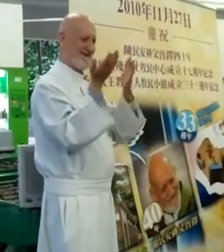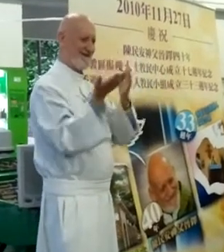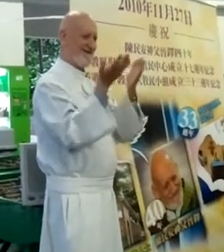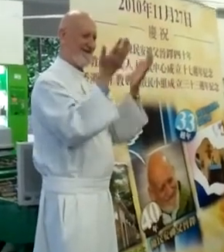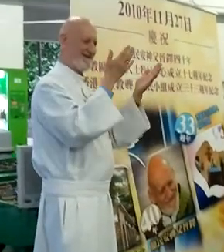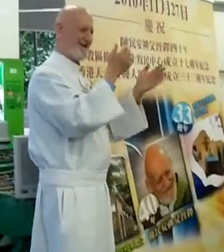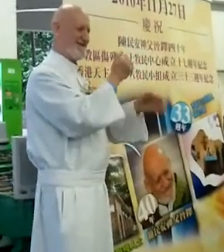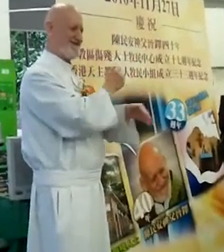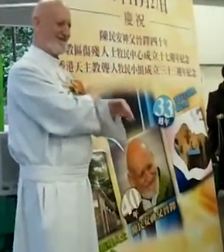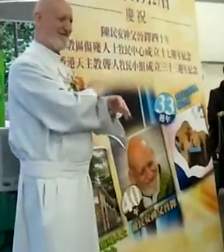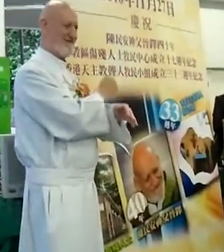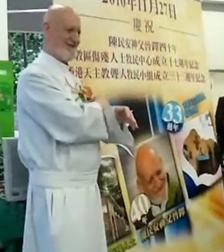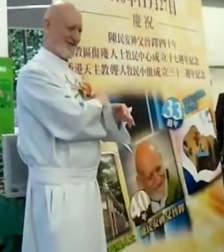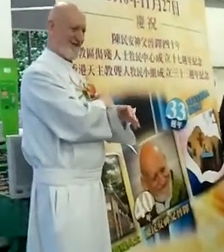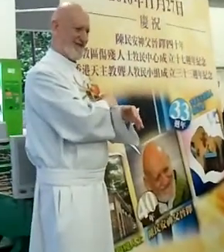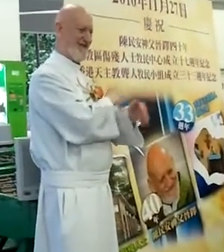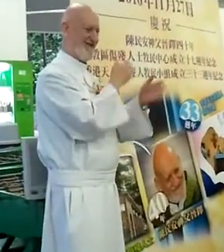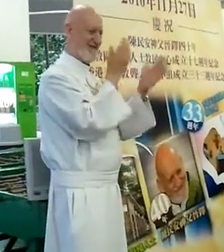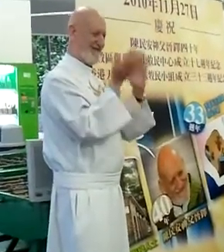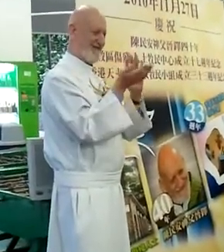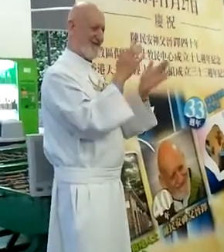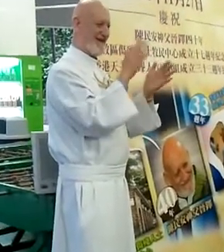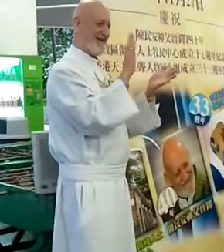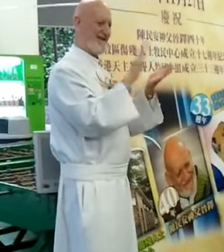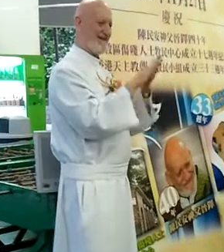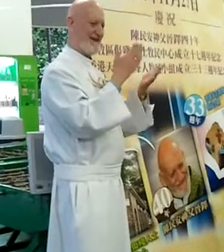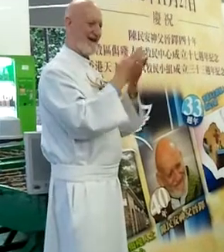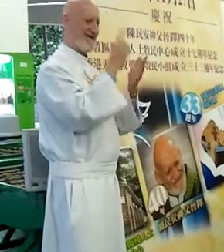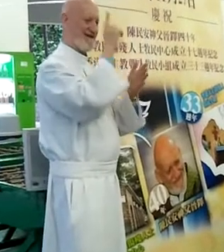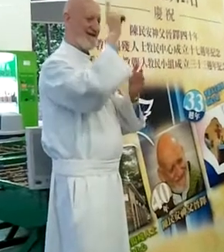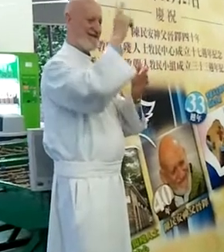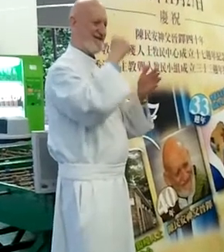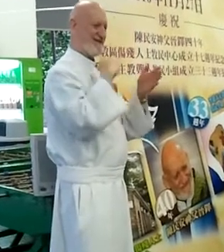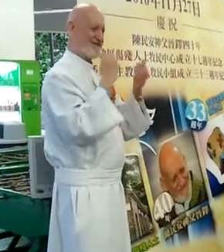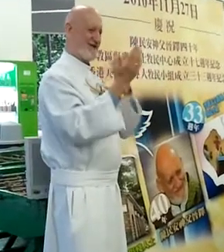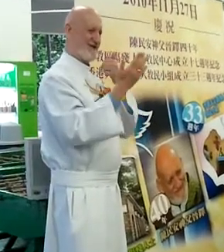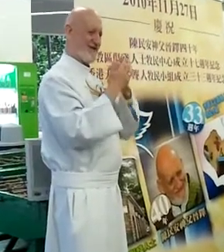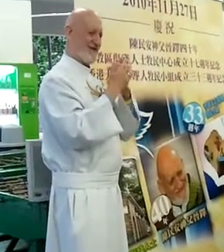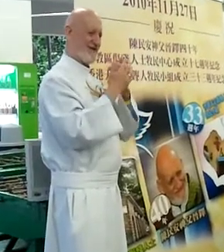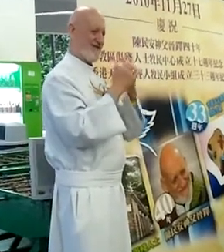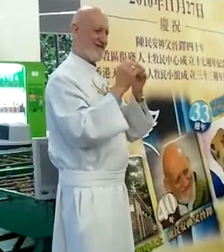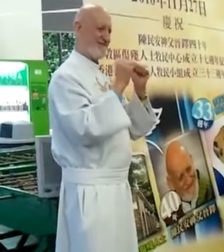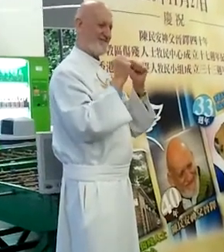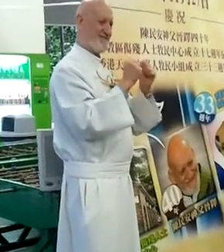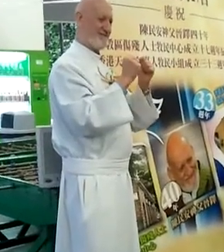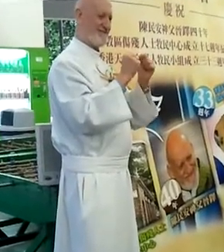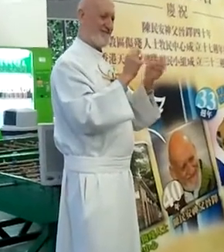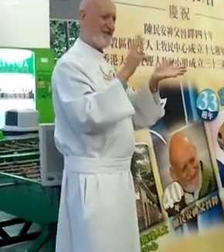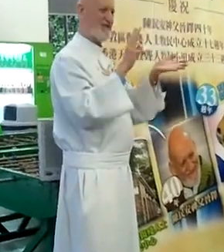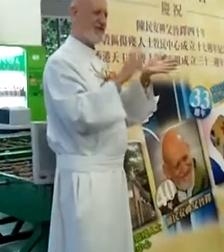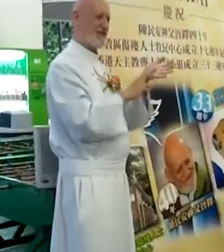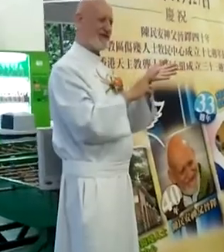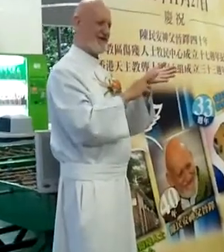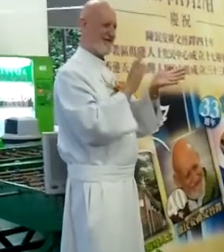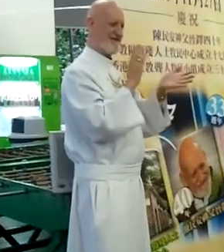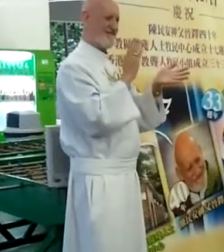於是我很兩難，我究竟跟隨我的信仰呢，還是繼續是跟我家人一起呢？我在這裡祈求，求天主給力量我，